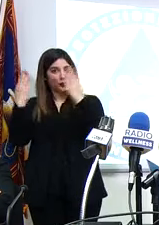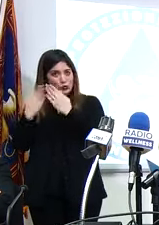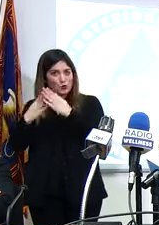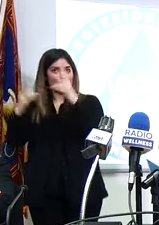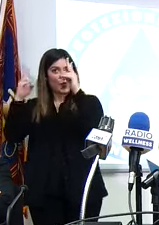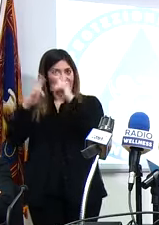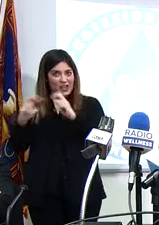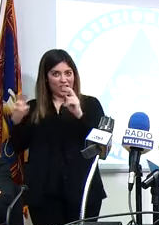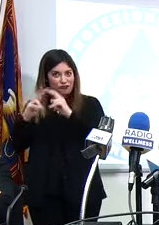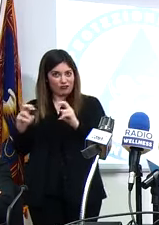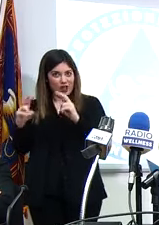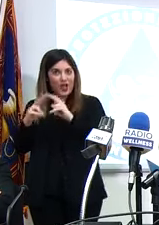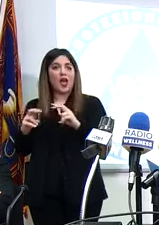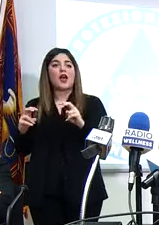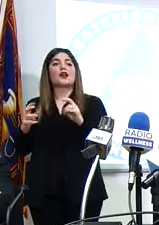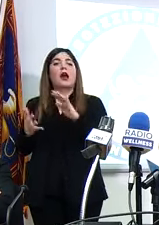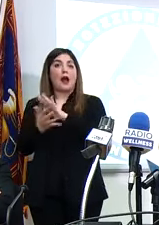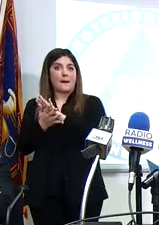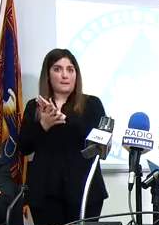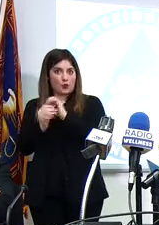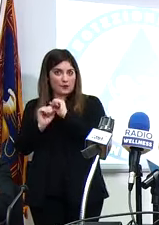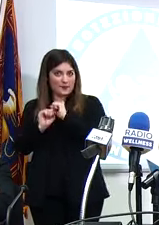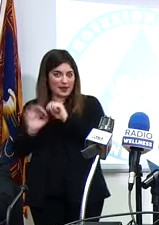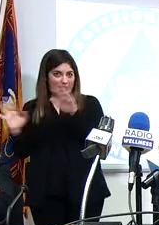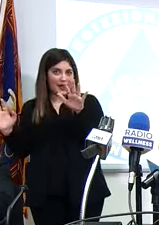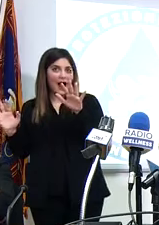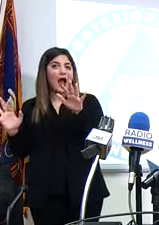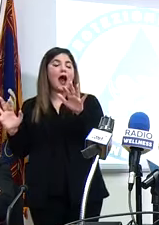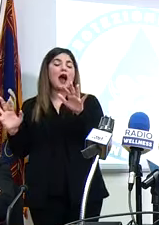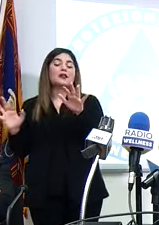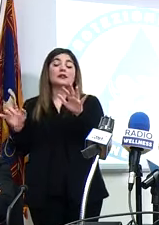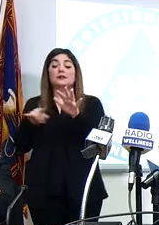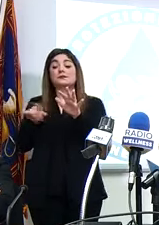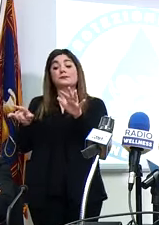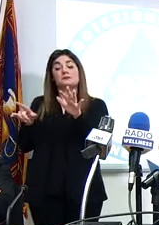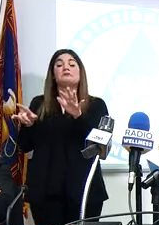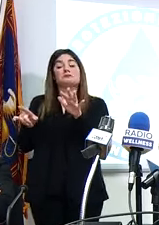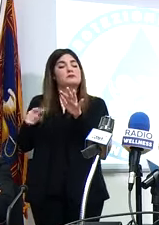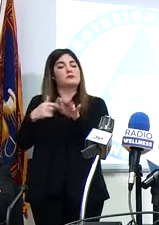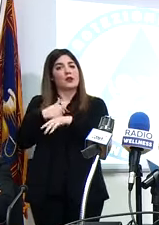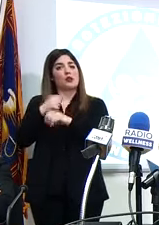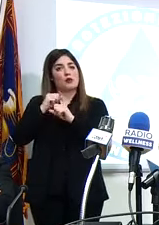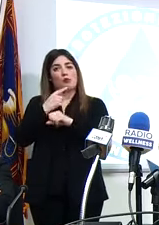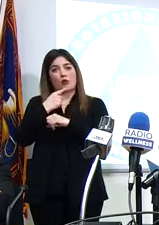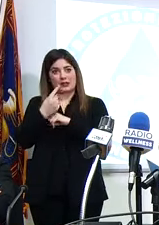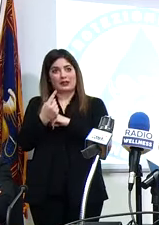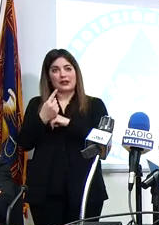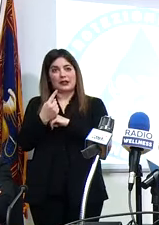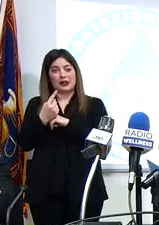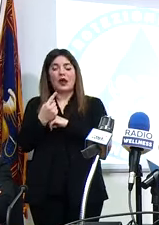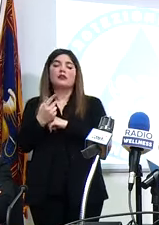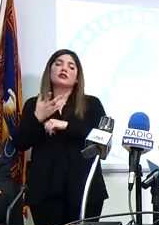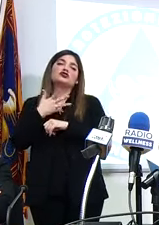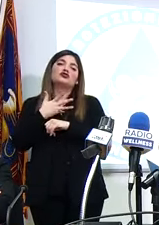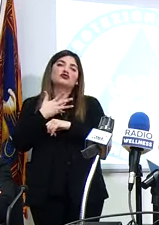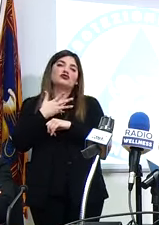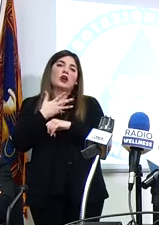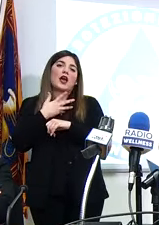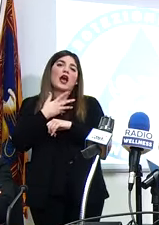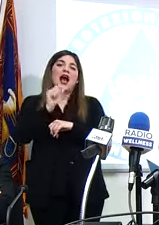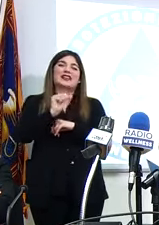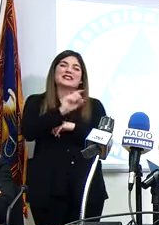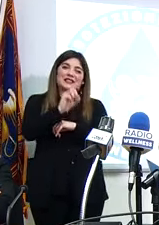sono pubblicati e anche quello che abbiamo in visione, ci fanno dire che ha, questo indubbio, un'efficacia inferiore a quello di